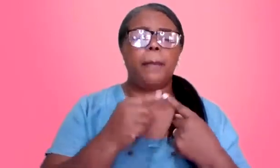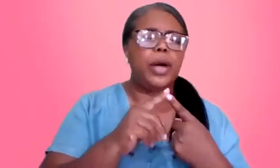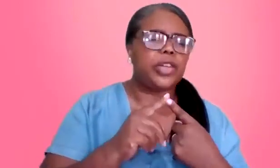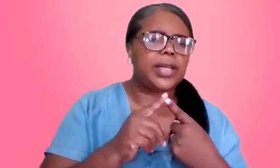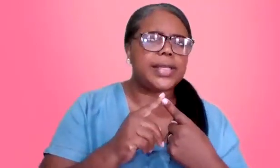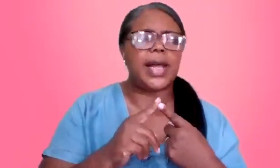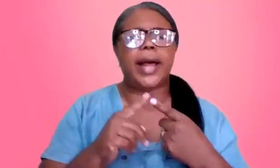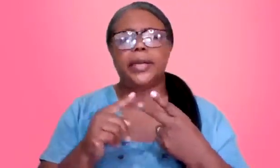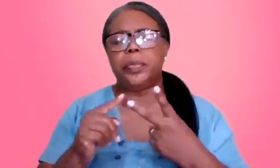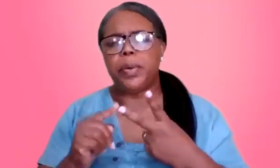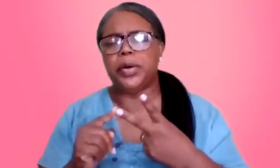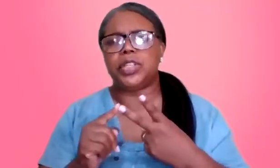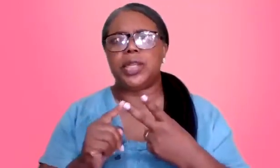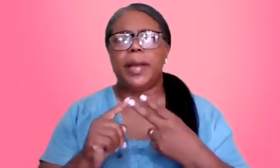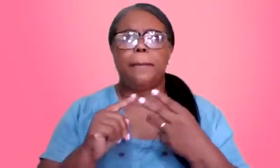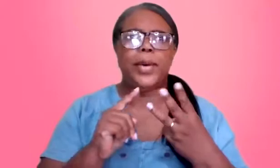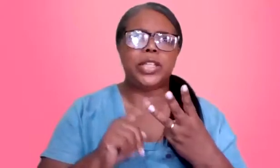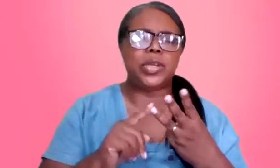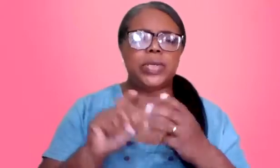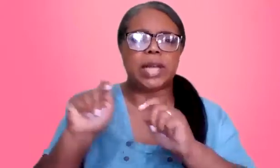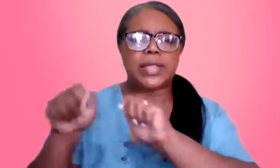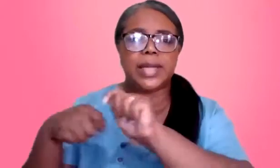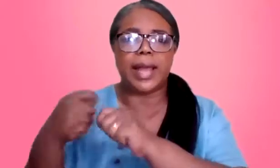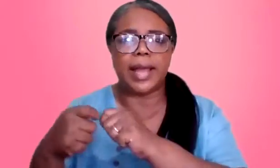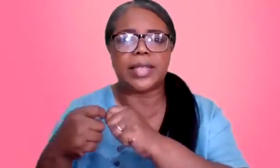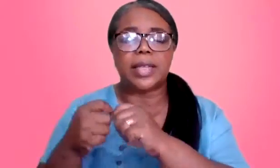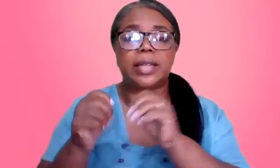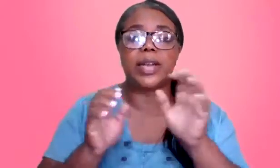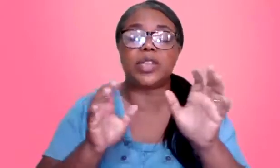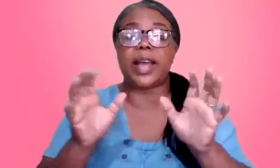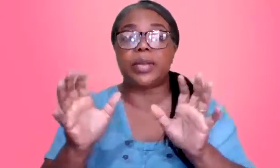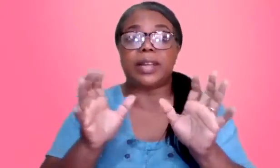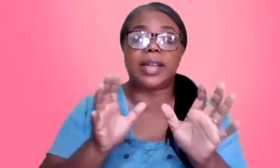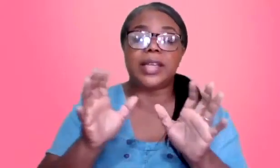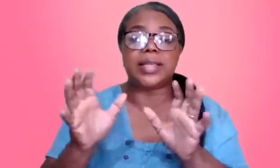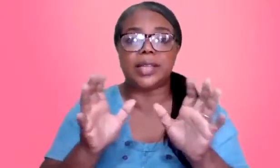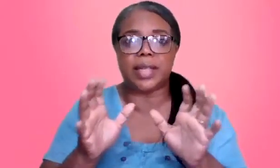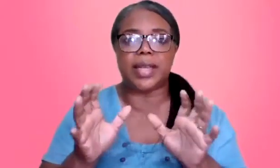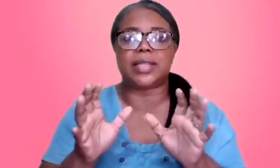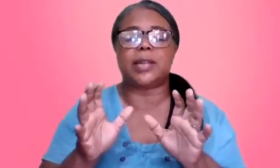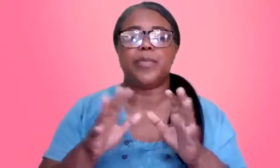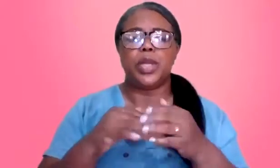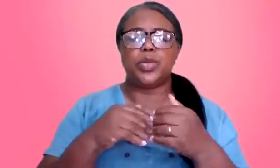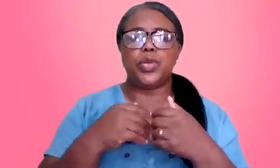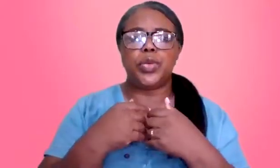Pode oralizar? Não pode. Pode usar os sinais? Então, eles ficaram naquela incerteza.